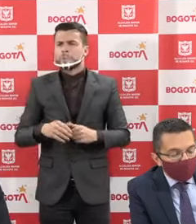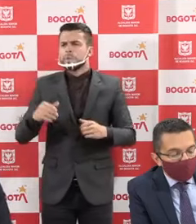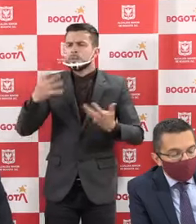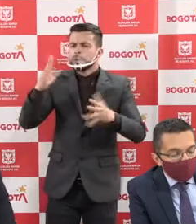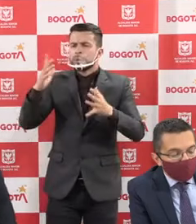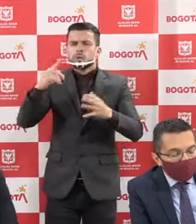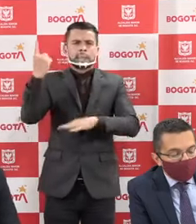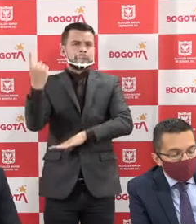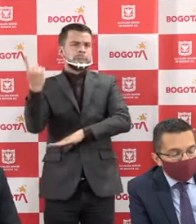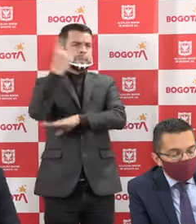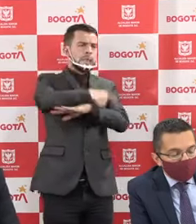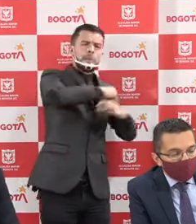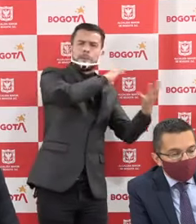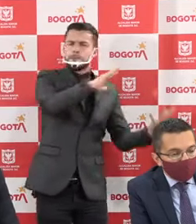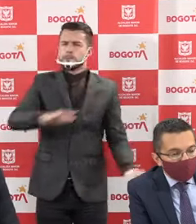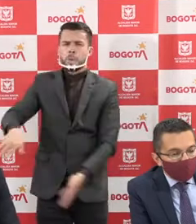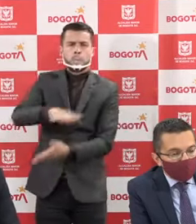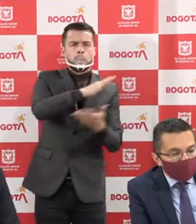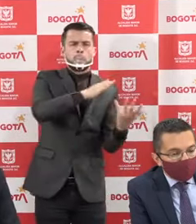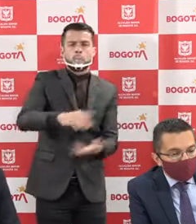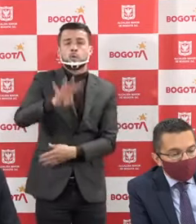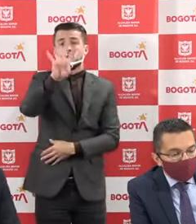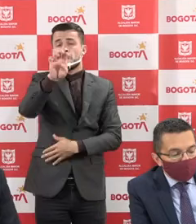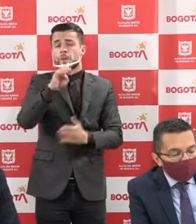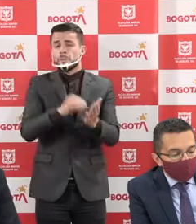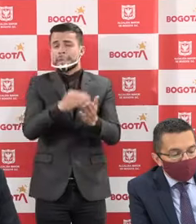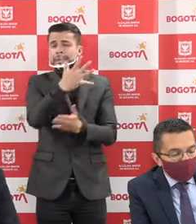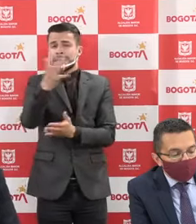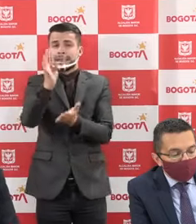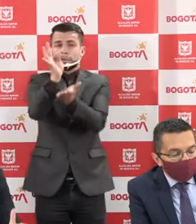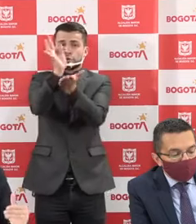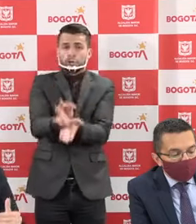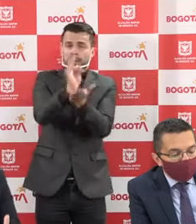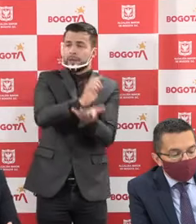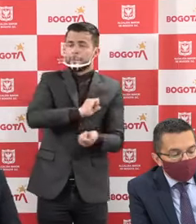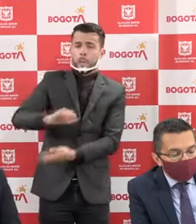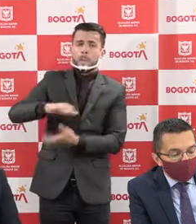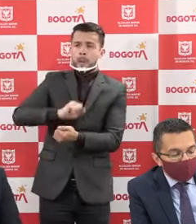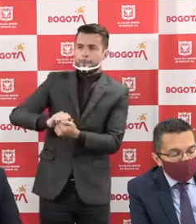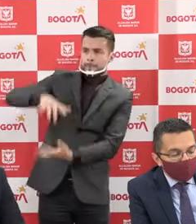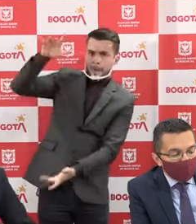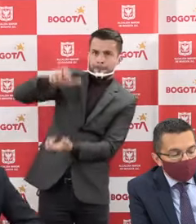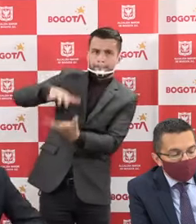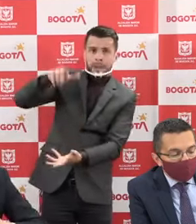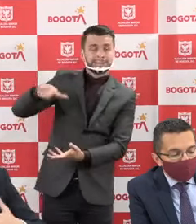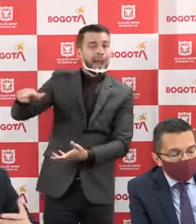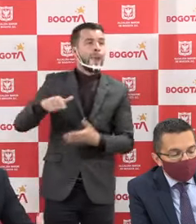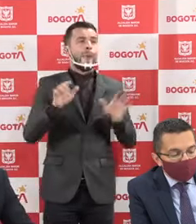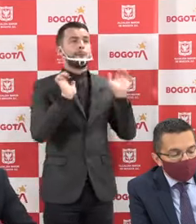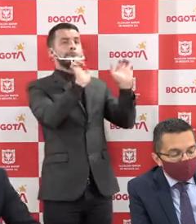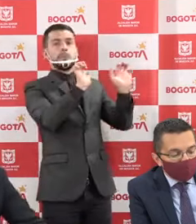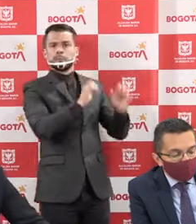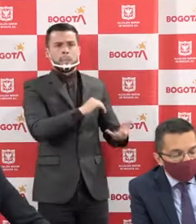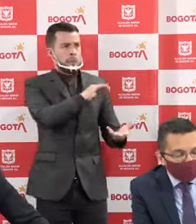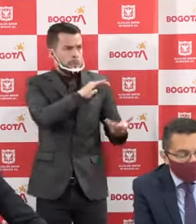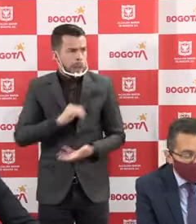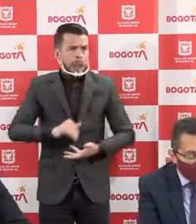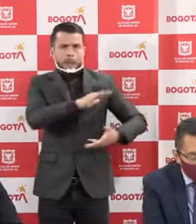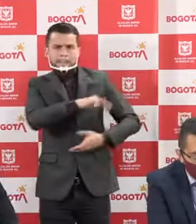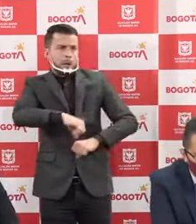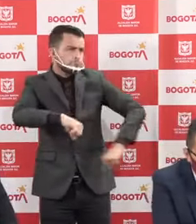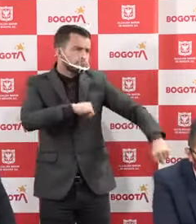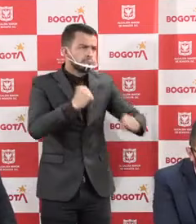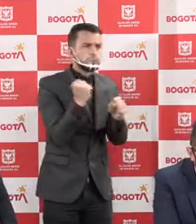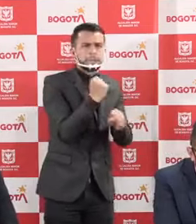9500 toneladas diarias que entran de comida a esa central de abastos no haya sido menor hayan siempre abastecido de la ciudad pero con